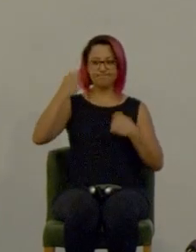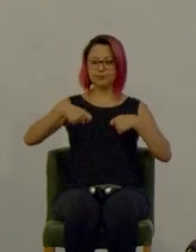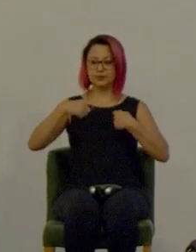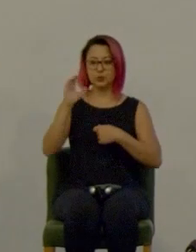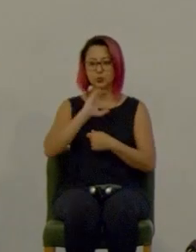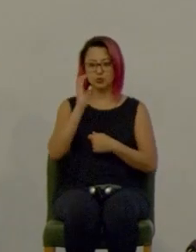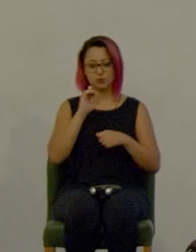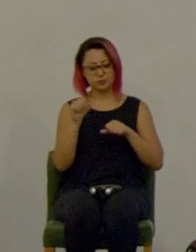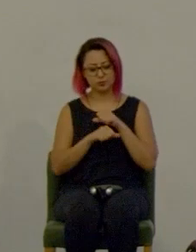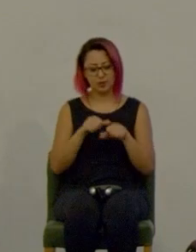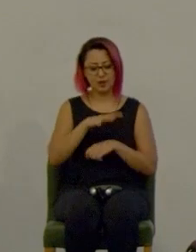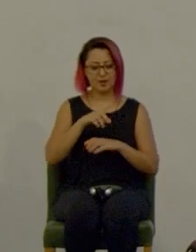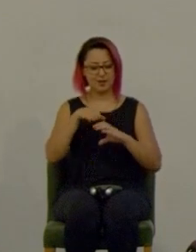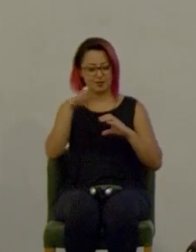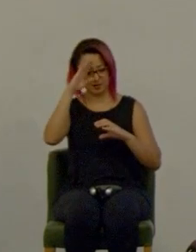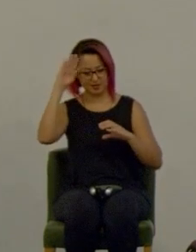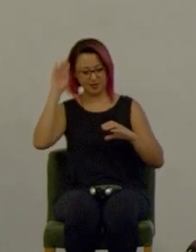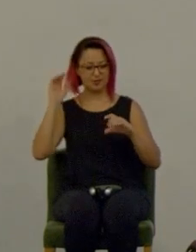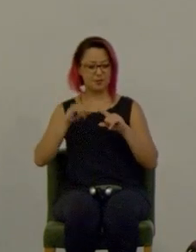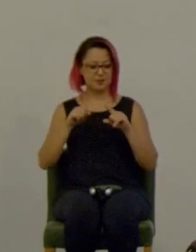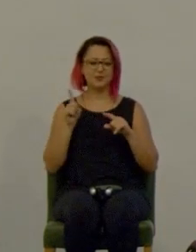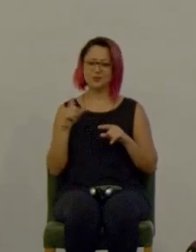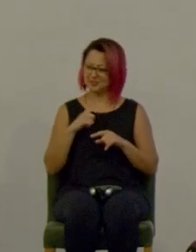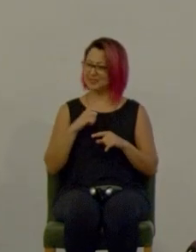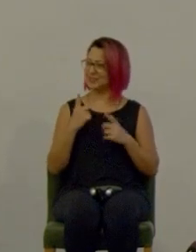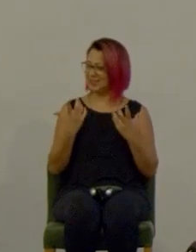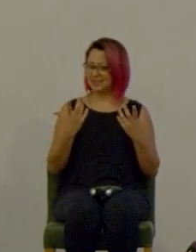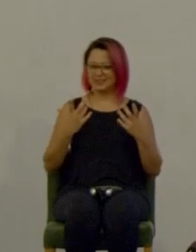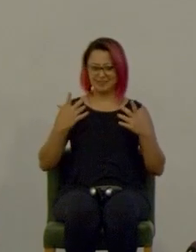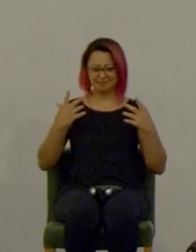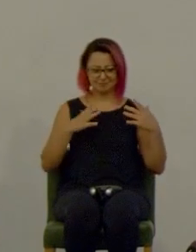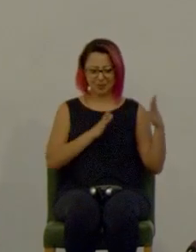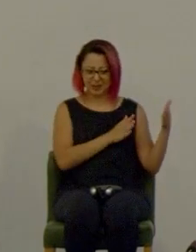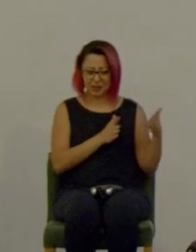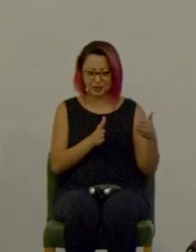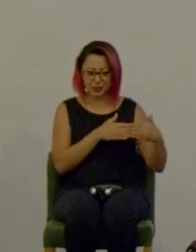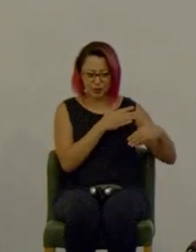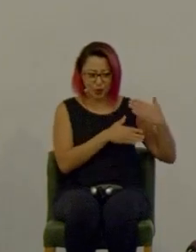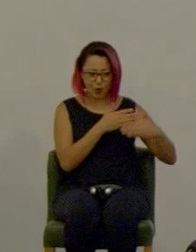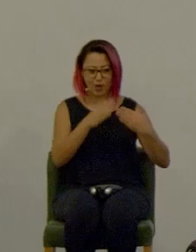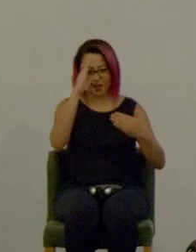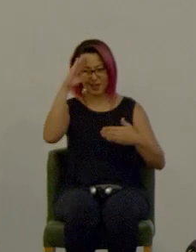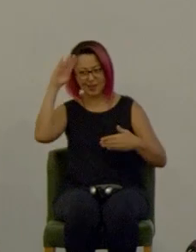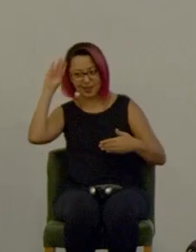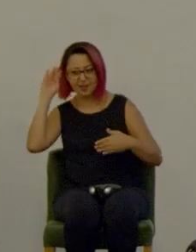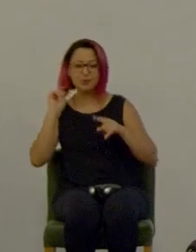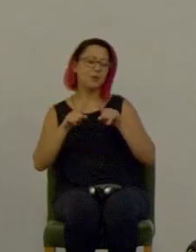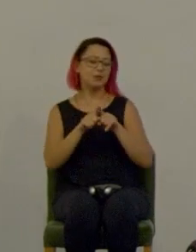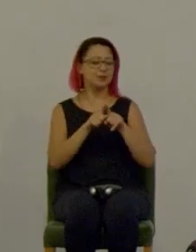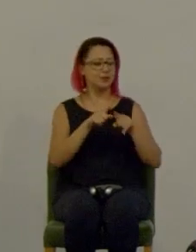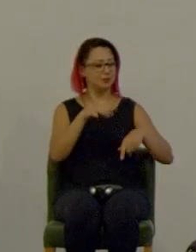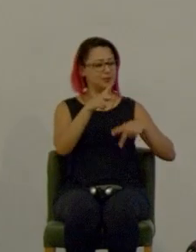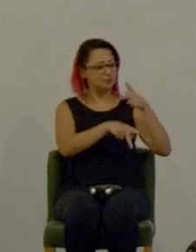produção científica no contexto acadêmico? Porque você tem uma posição no CNRS também, então você está, né, num ambiente que é acadêmico, que te levaram a procurar